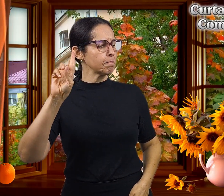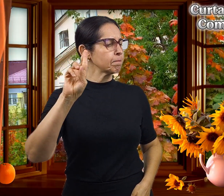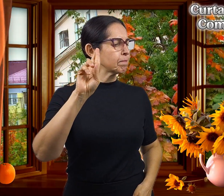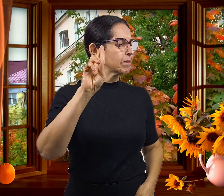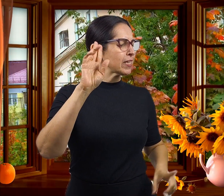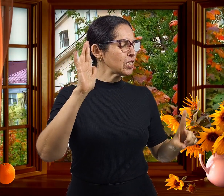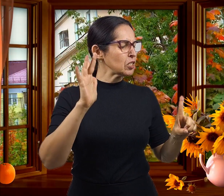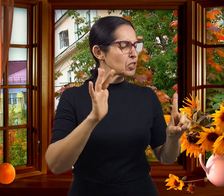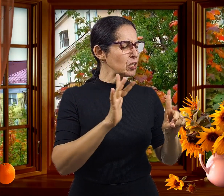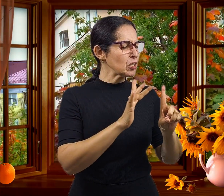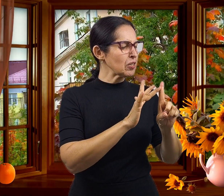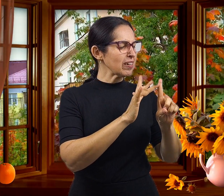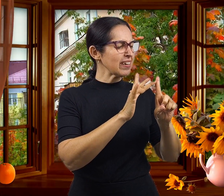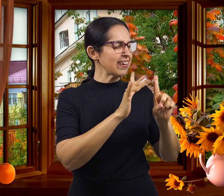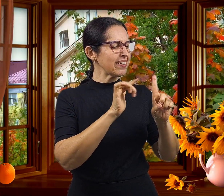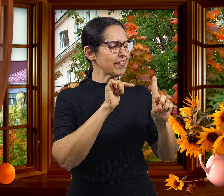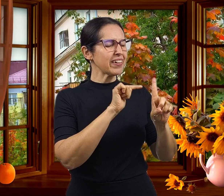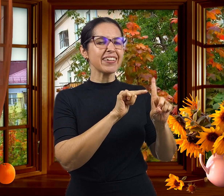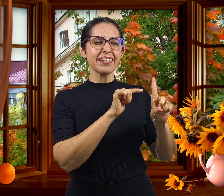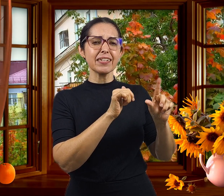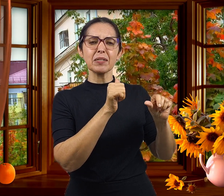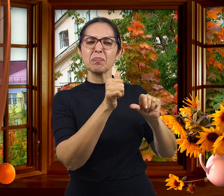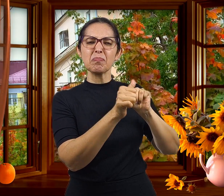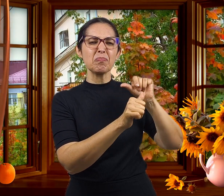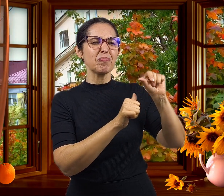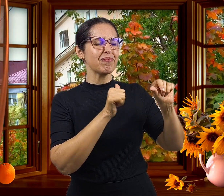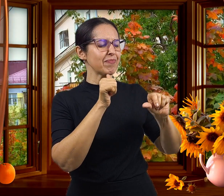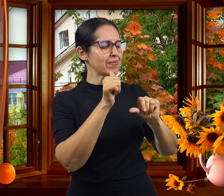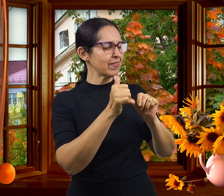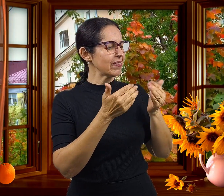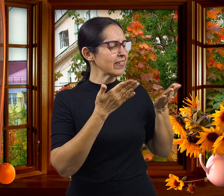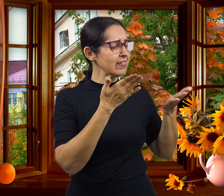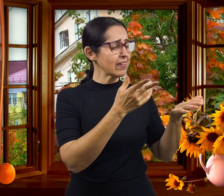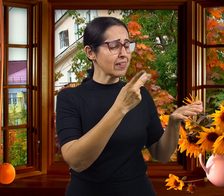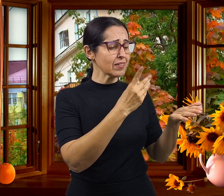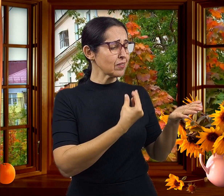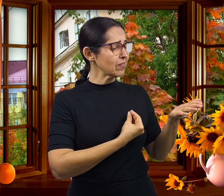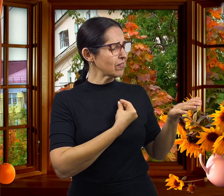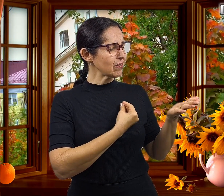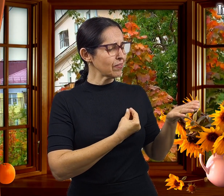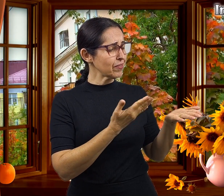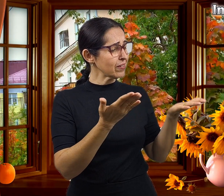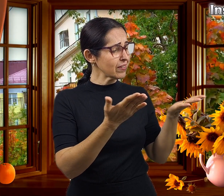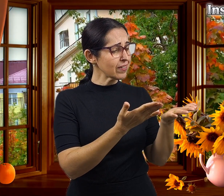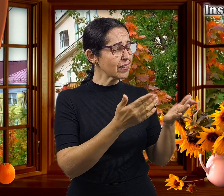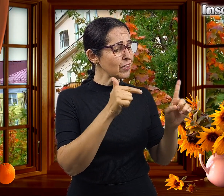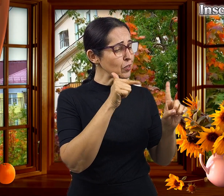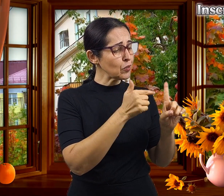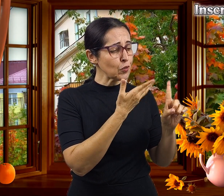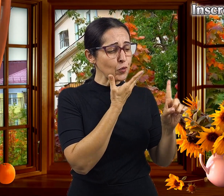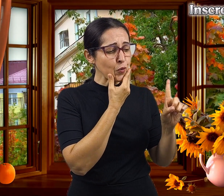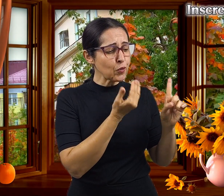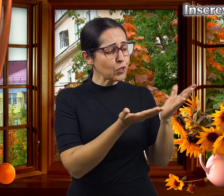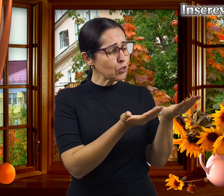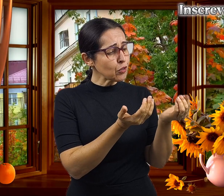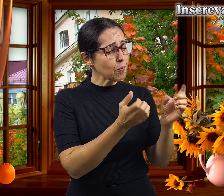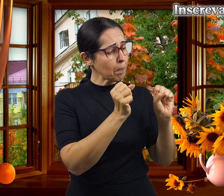uma veste nova. Toma posse dessa veste hoje, jovem, porque o Senhor quer trocar a veste de